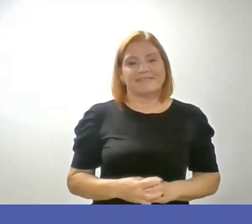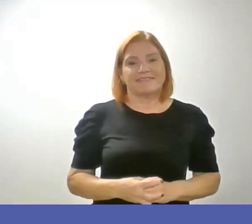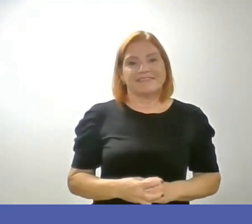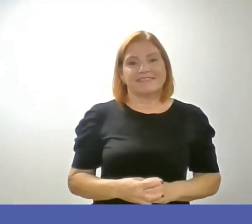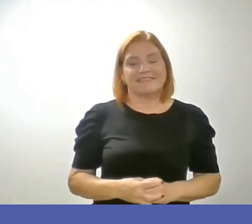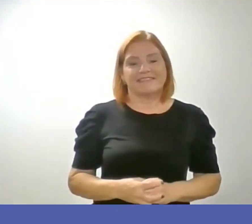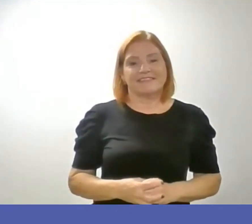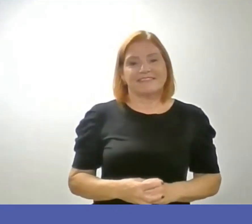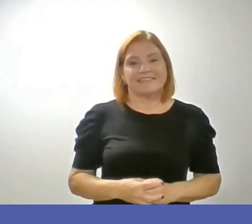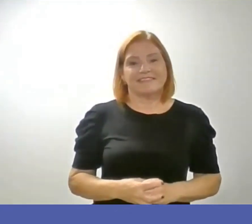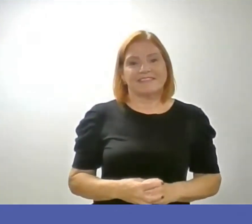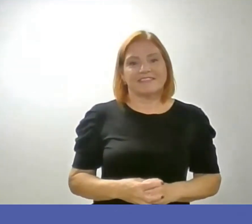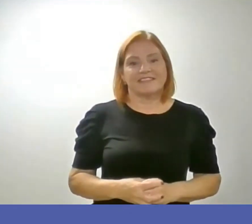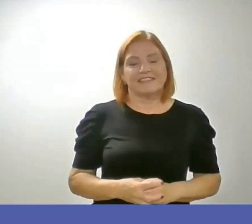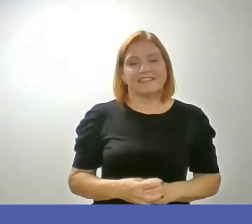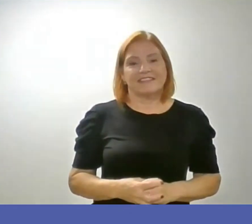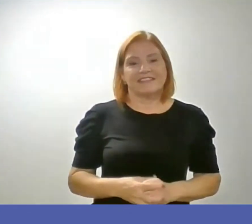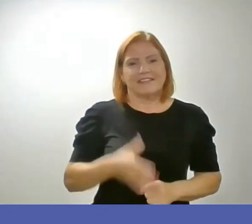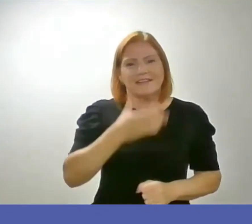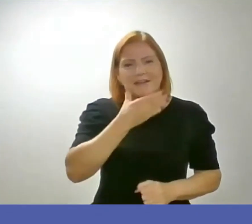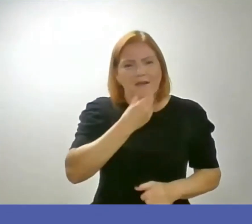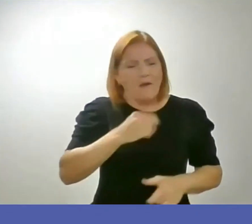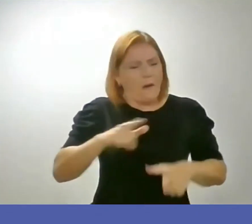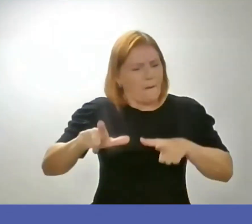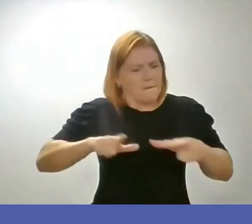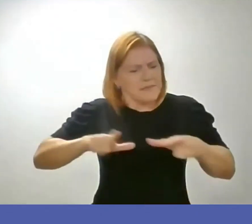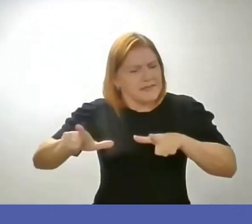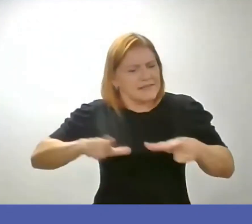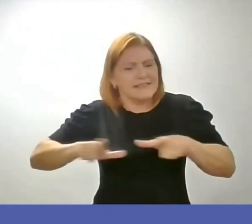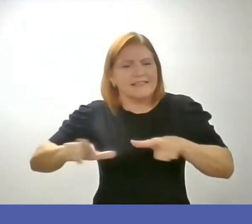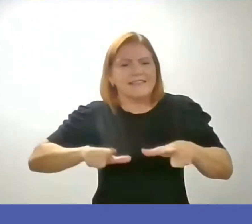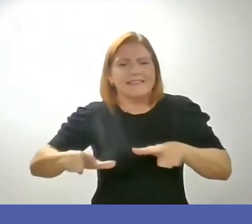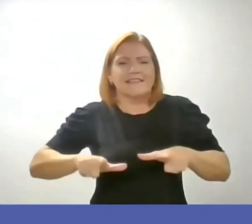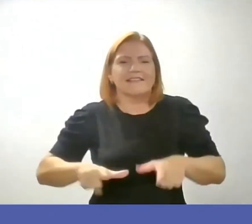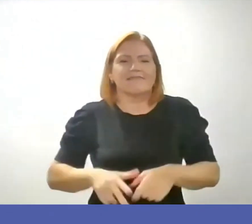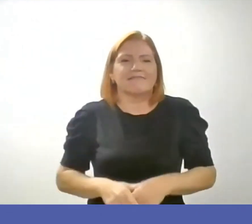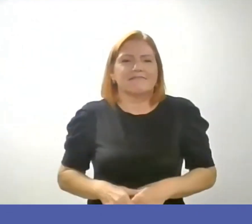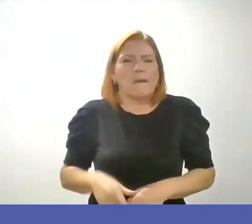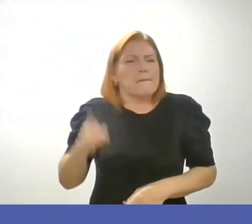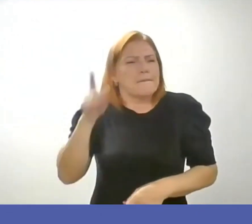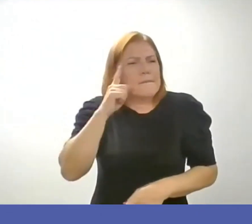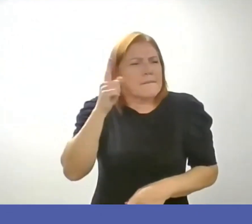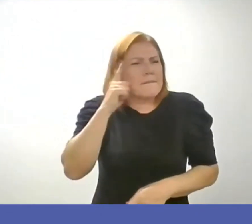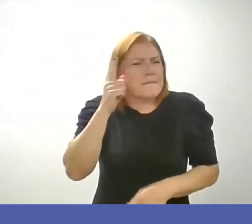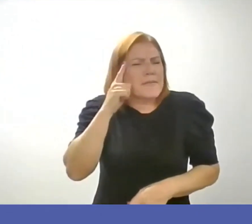Esses trabalhadores têm que pensar fora da caixa.